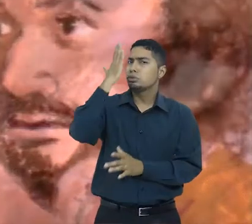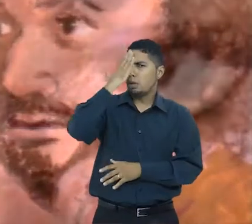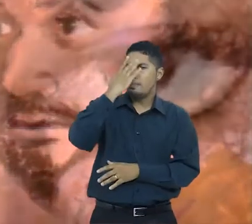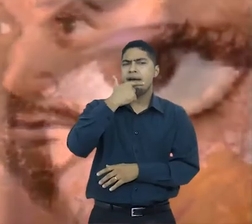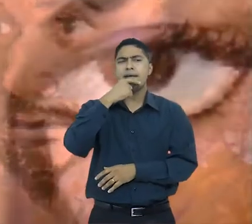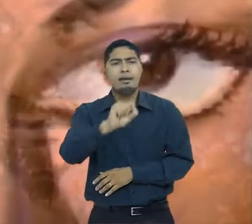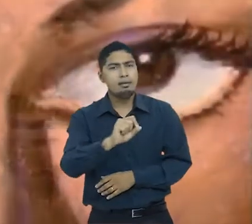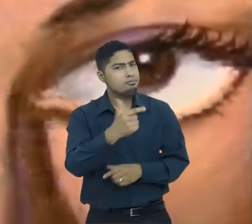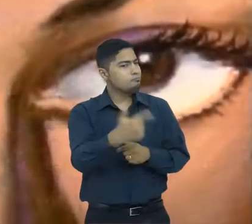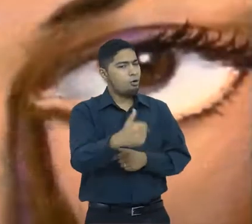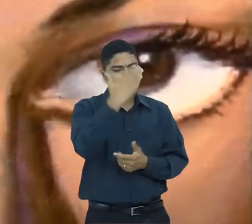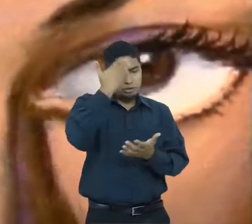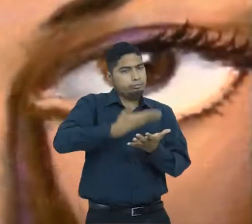cria nele e quem iria traí-lo.